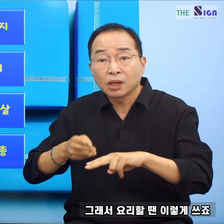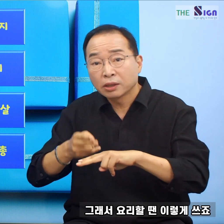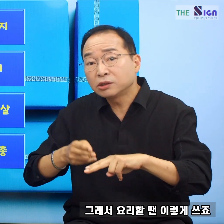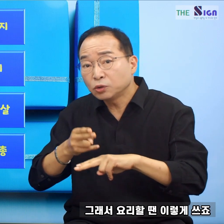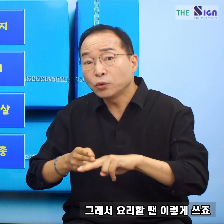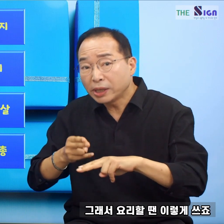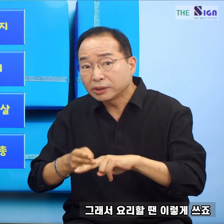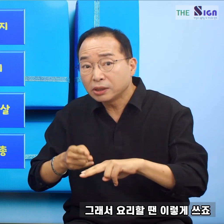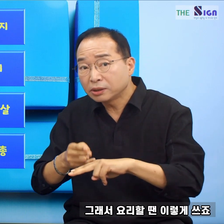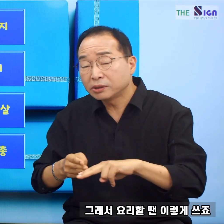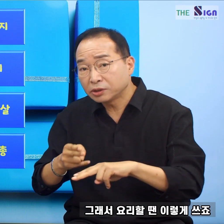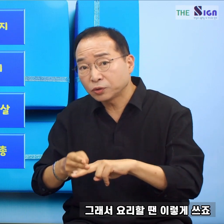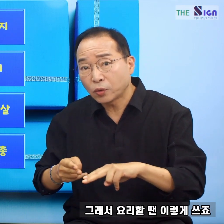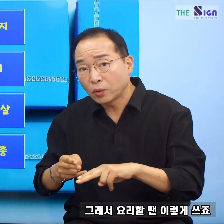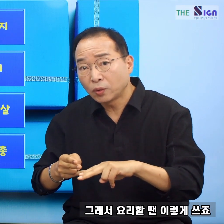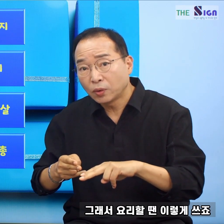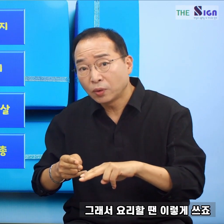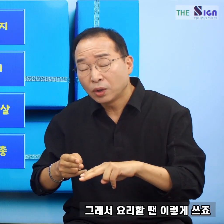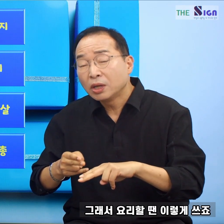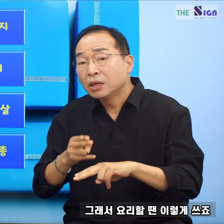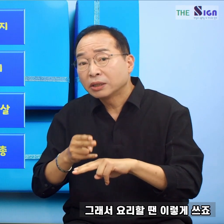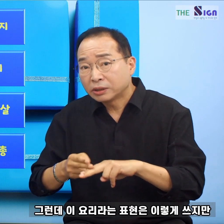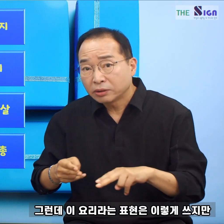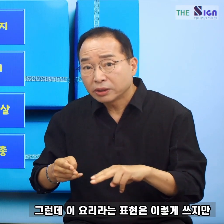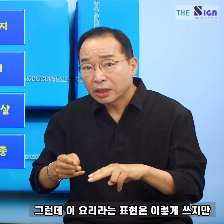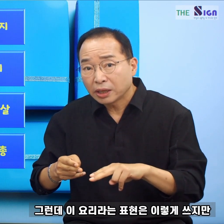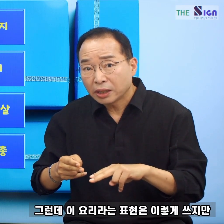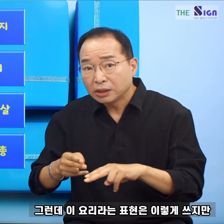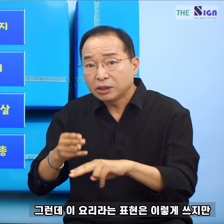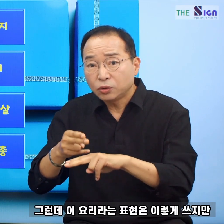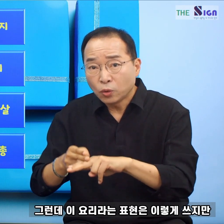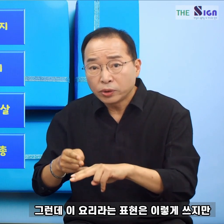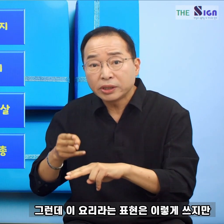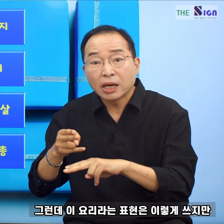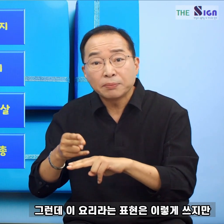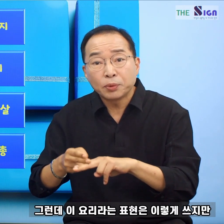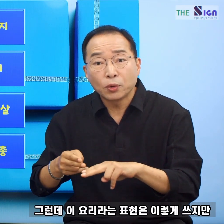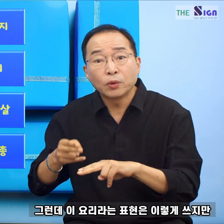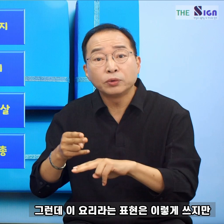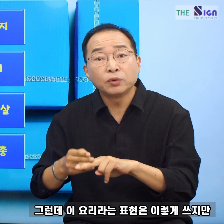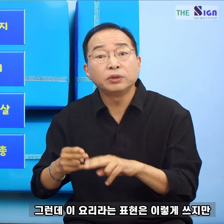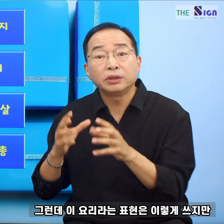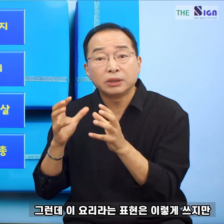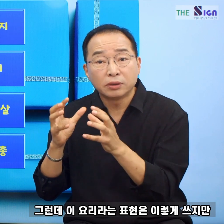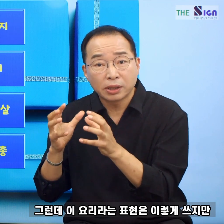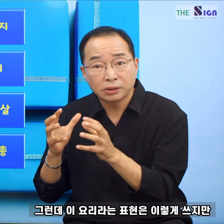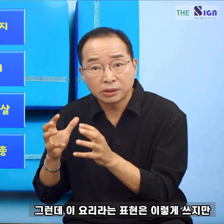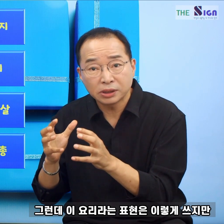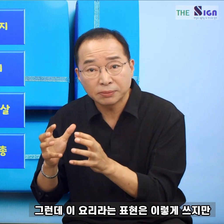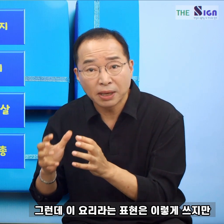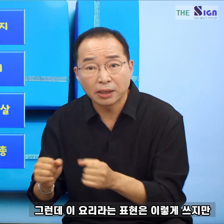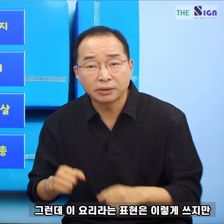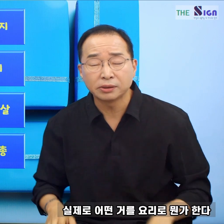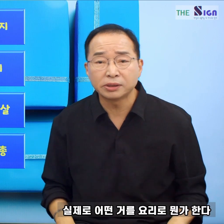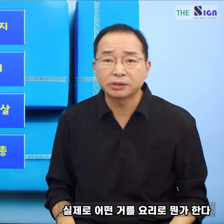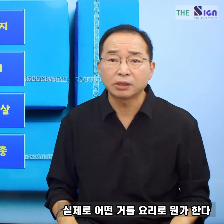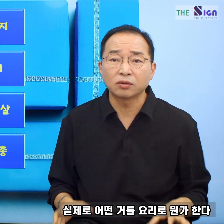그래서 요리할 때는 이렇게 쓰죠. 그런데 이 요리라는 표현은 이렇게 쓰지만 실제로